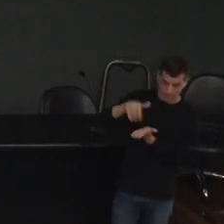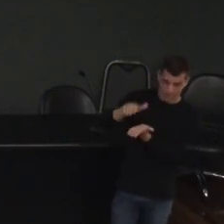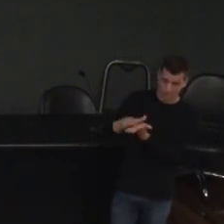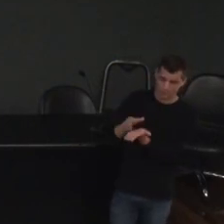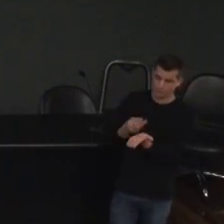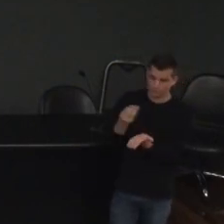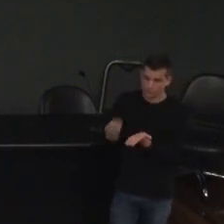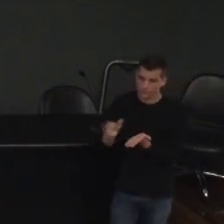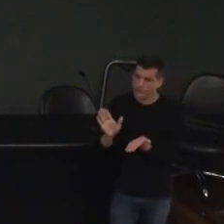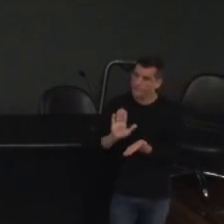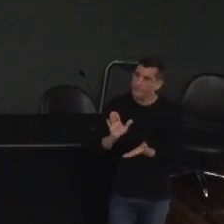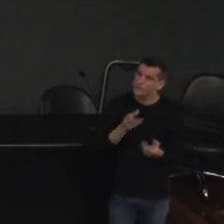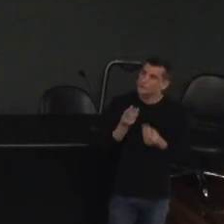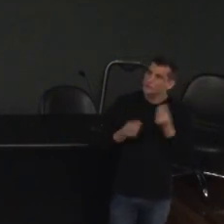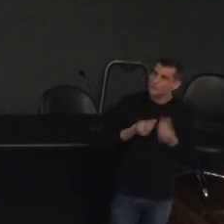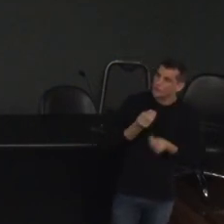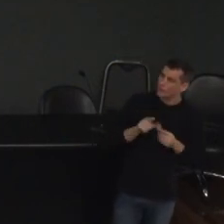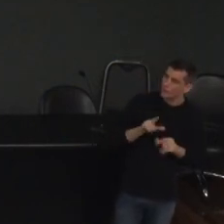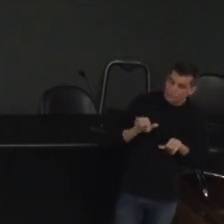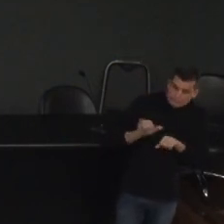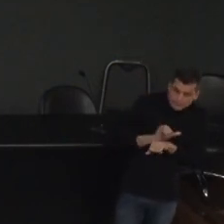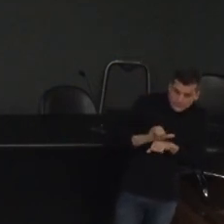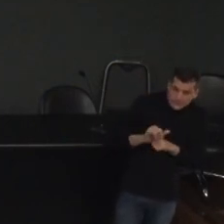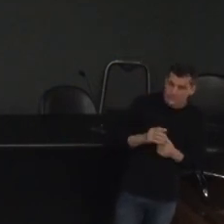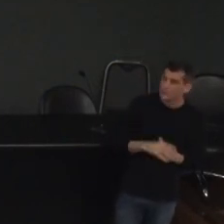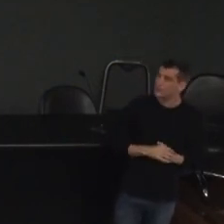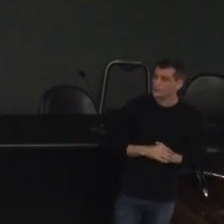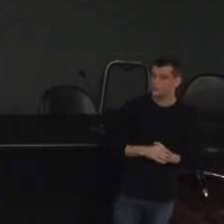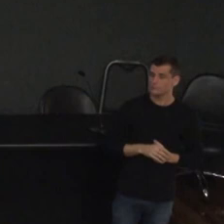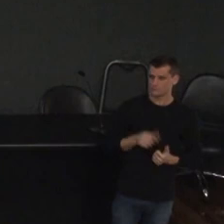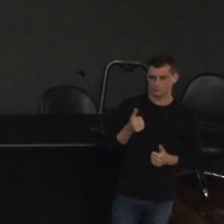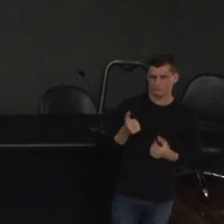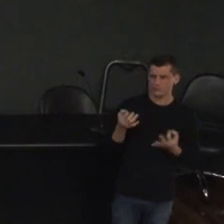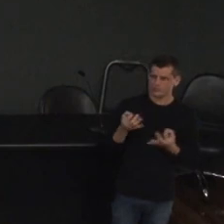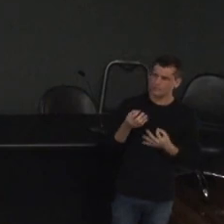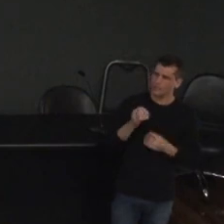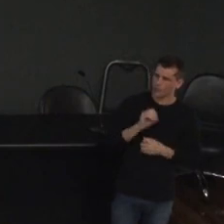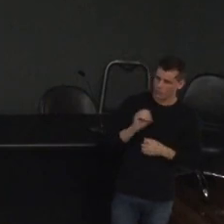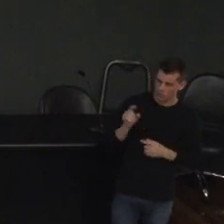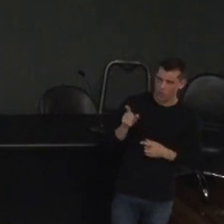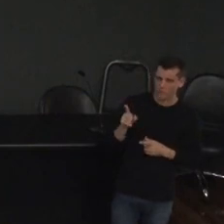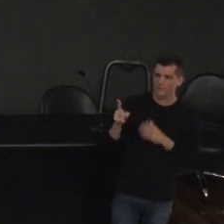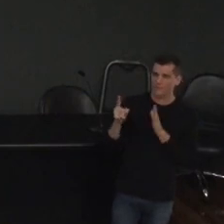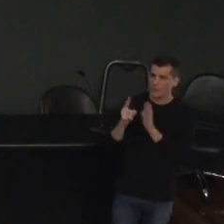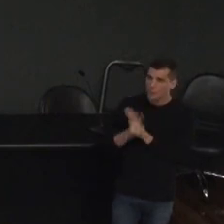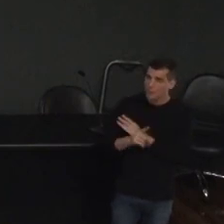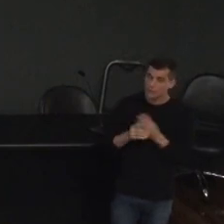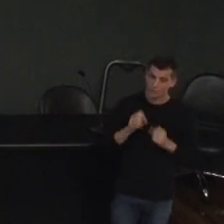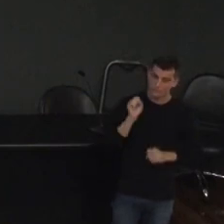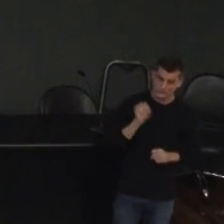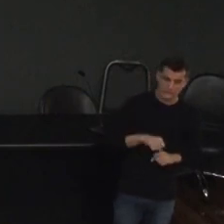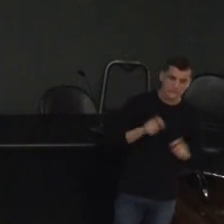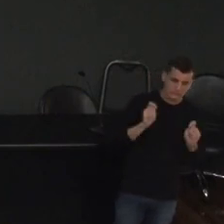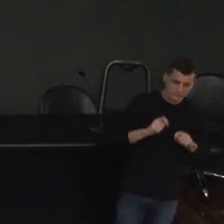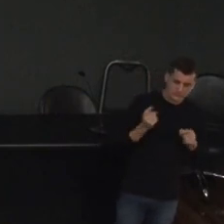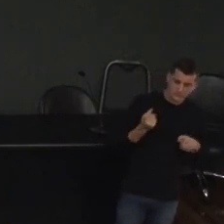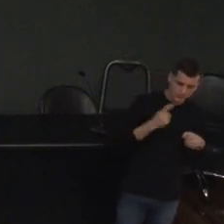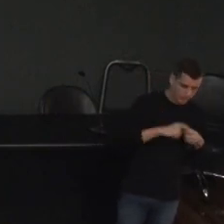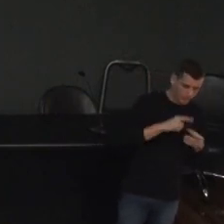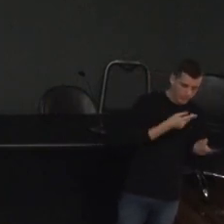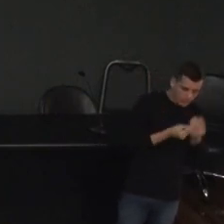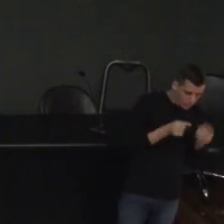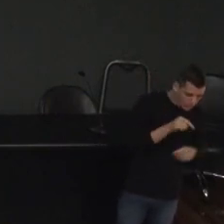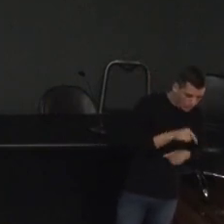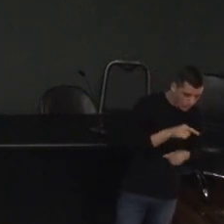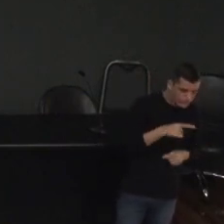perfeito ótimo a tua pergunta a possibilidade sim no direito de regresso Vamos pensar no seguinte a responsabilidade